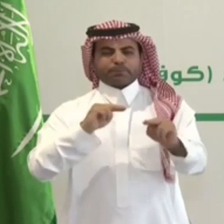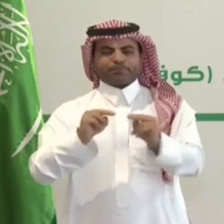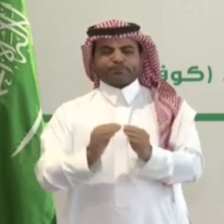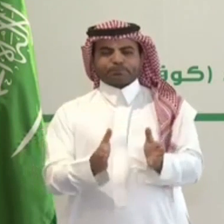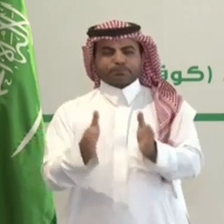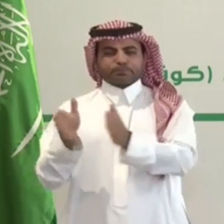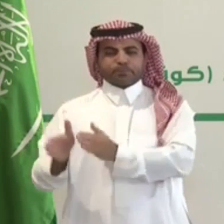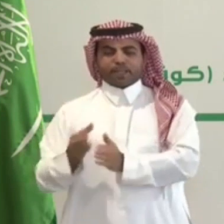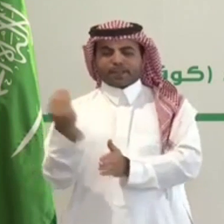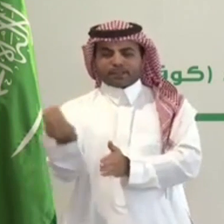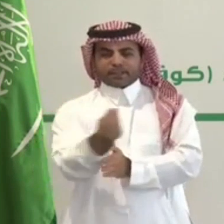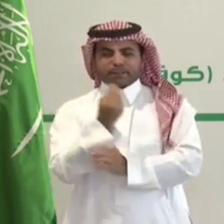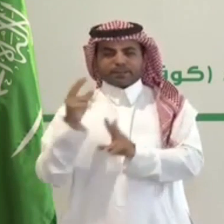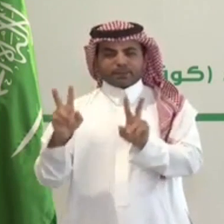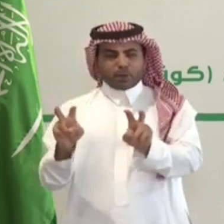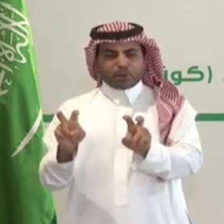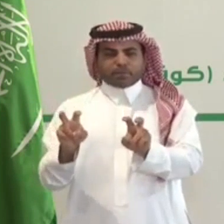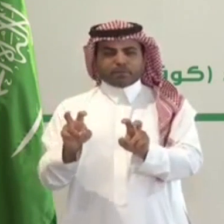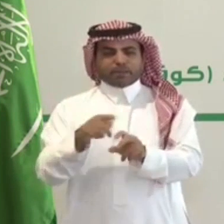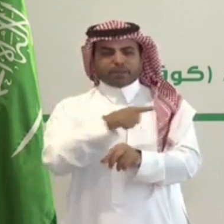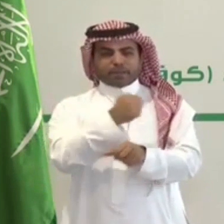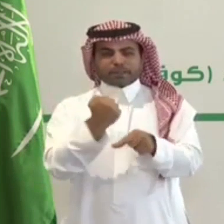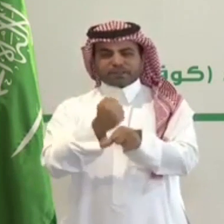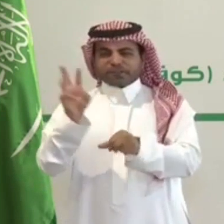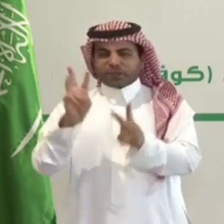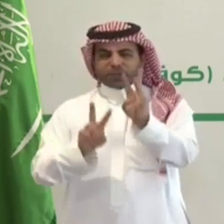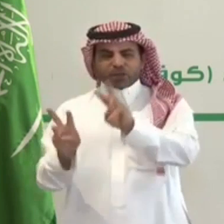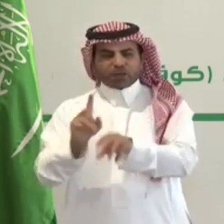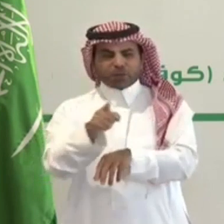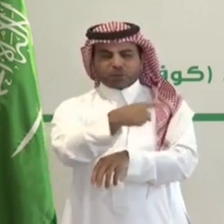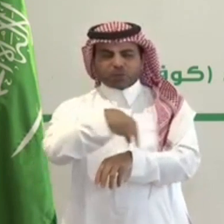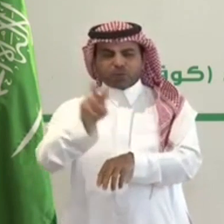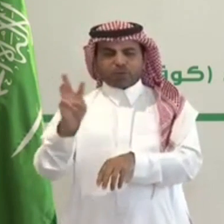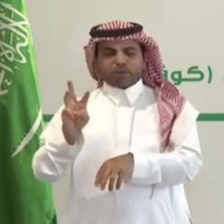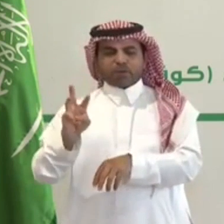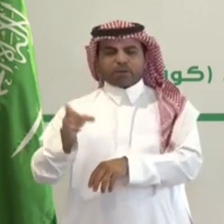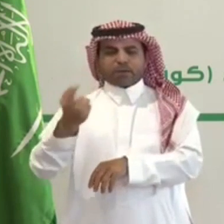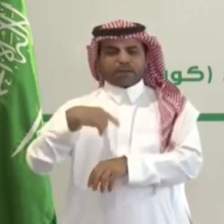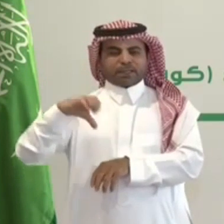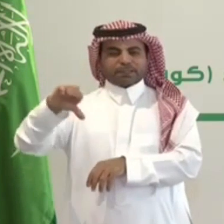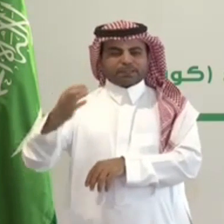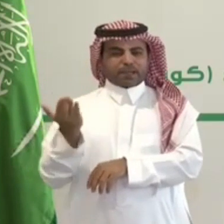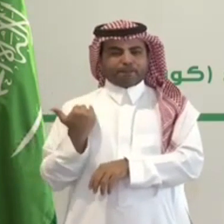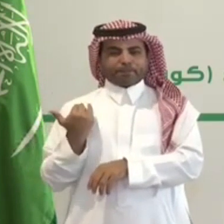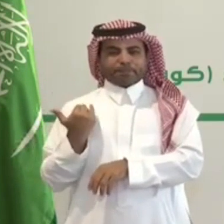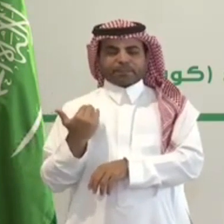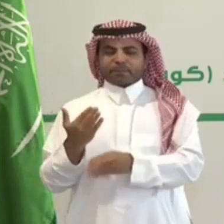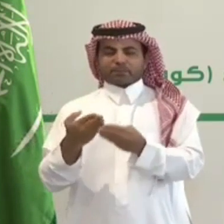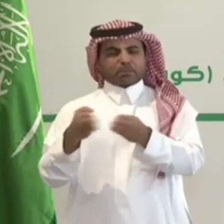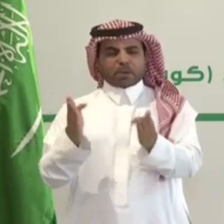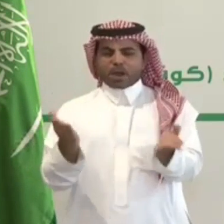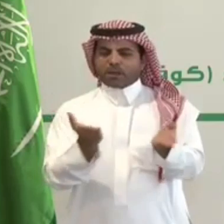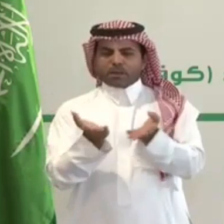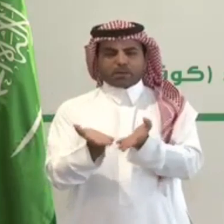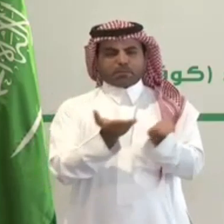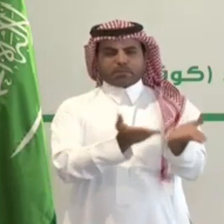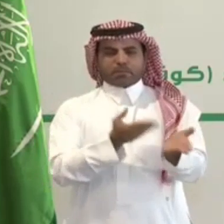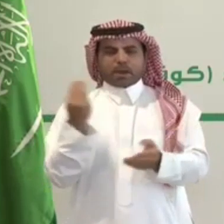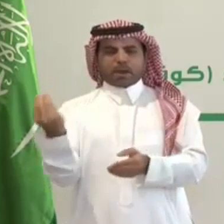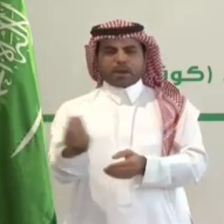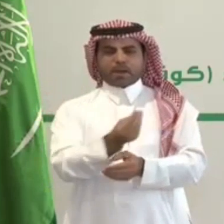التجول يمكن كافة المنشآت الأساسية في الأنشطة التسعة التي ذكرناها بالأمس أنها تزاول كافة